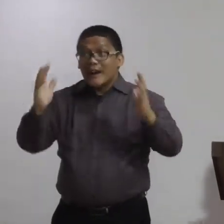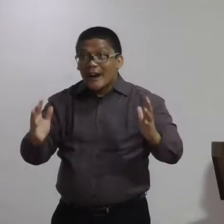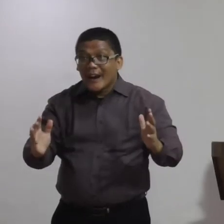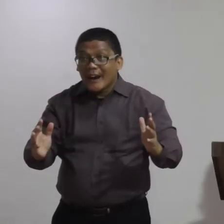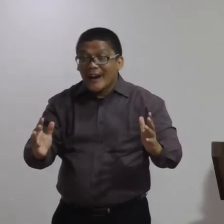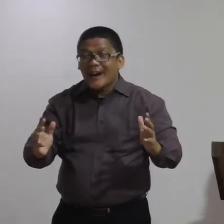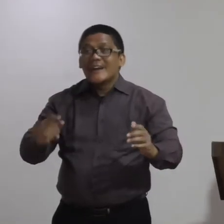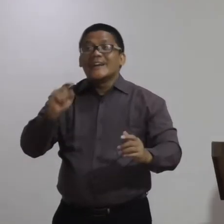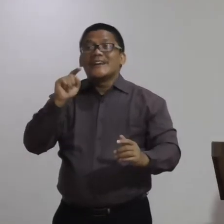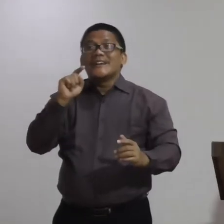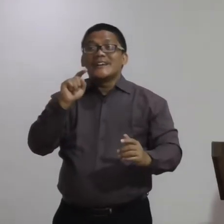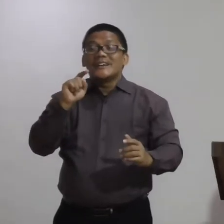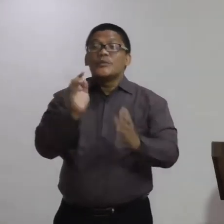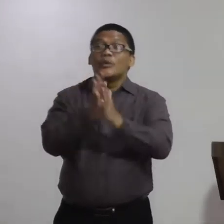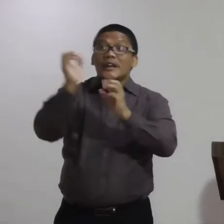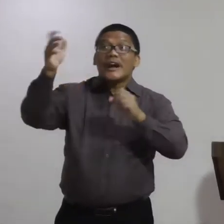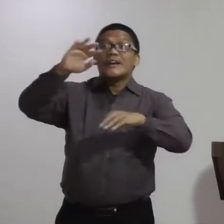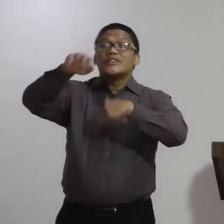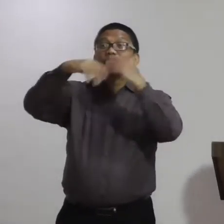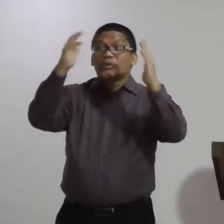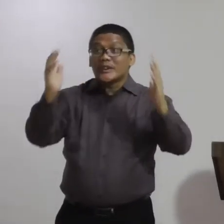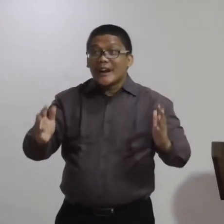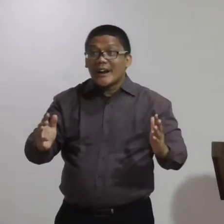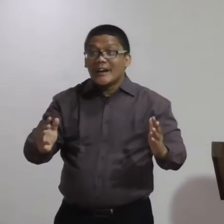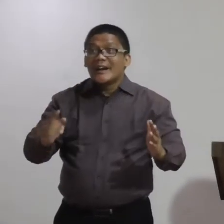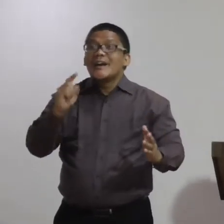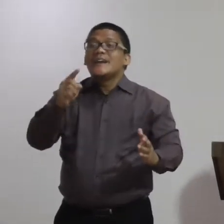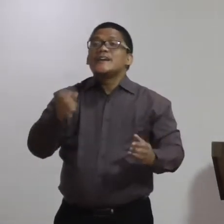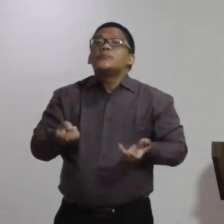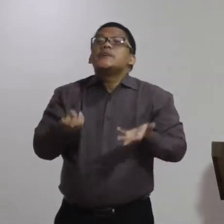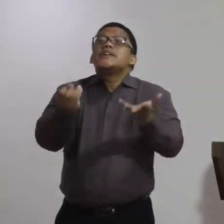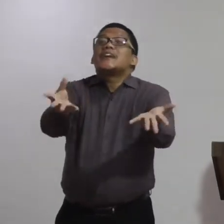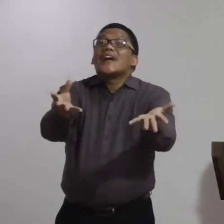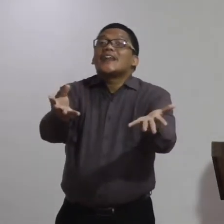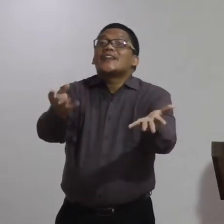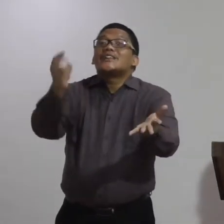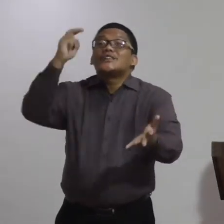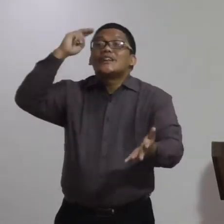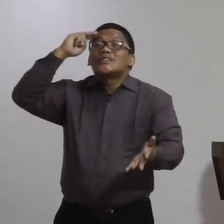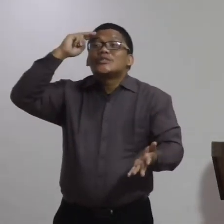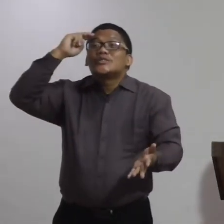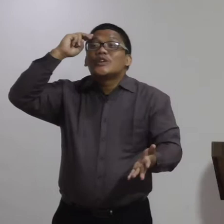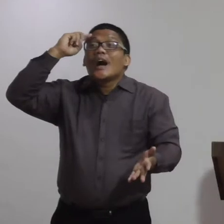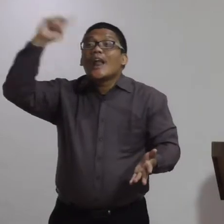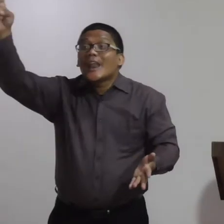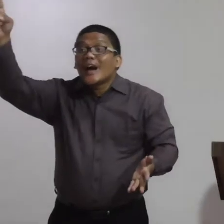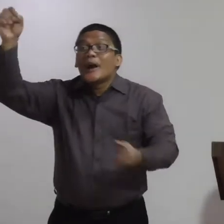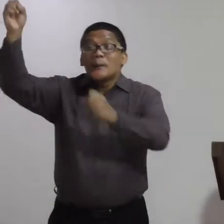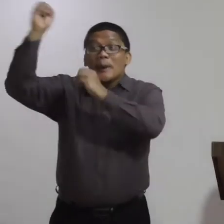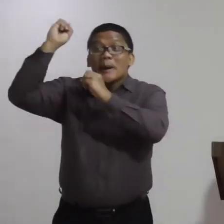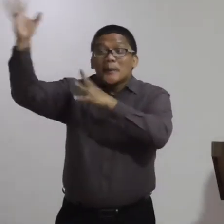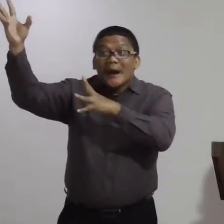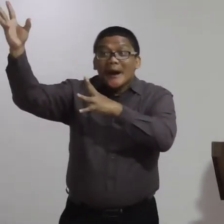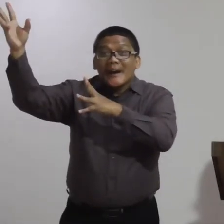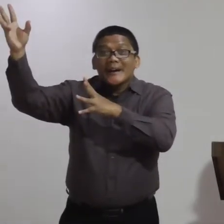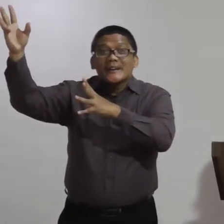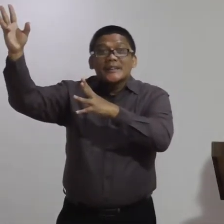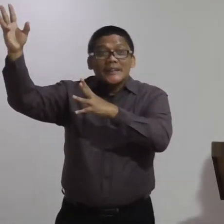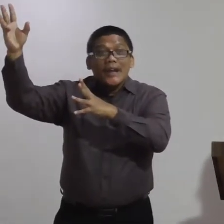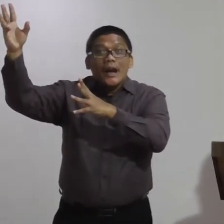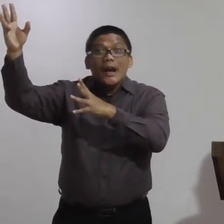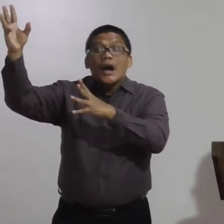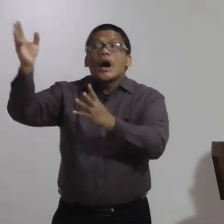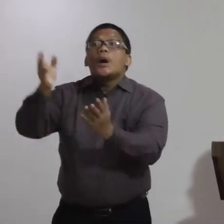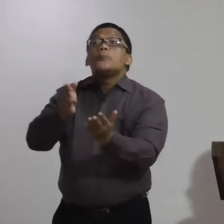sesuatu kemuliaan di sorga itu dikaruniakan kepada kita oleh Allah Bapa melalui